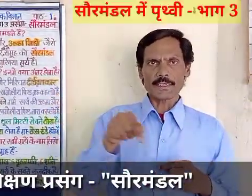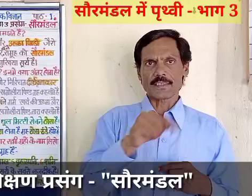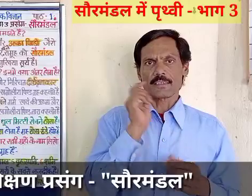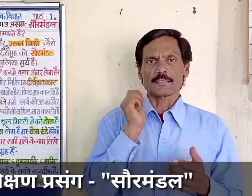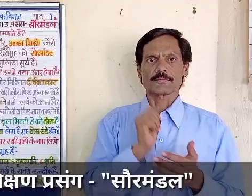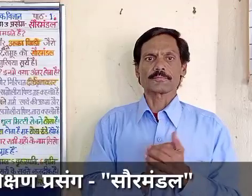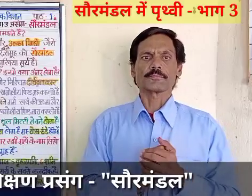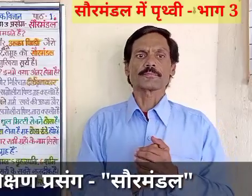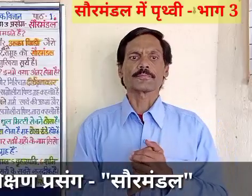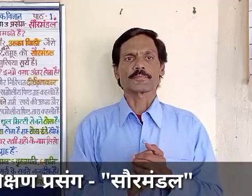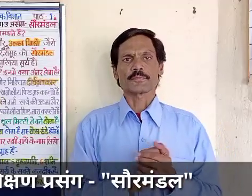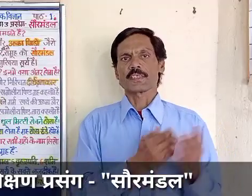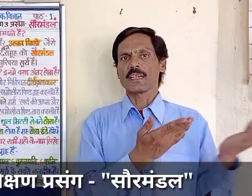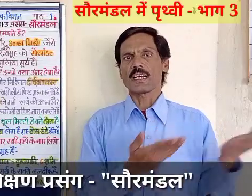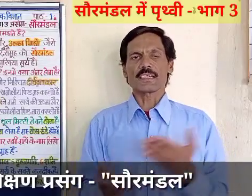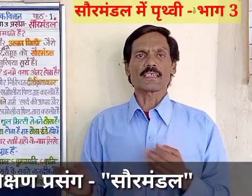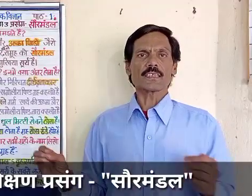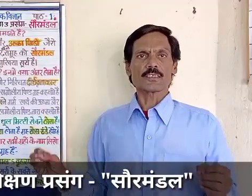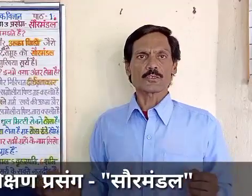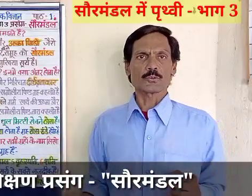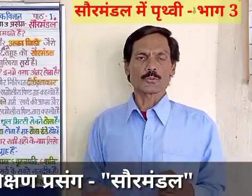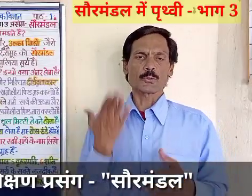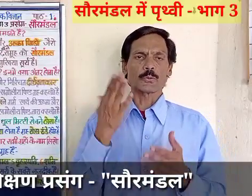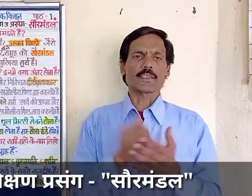सौरमंडल। आइए शुरू करें।